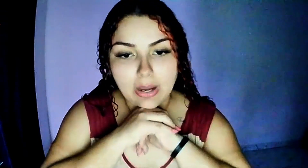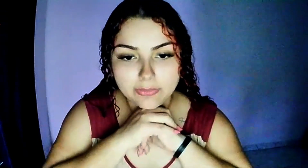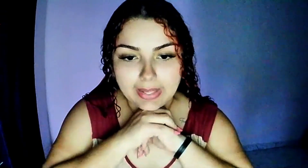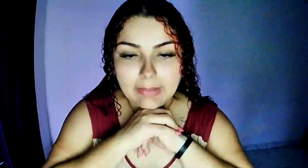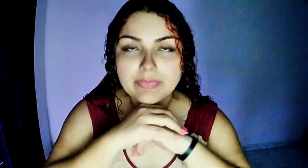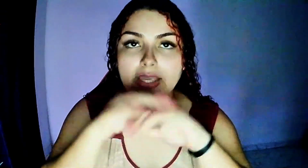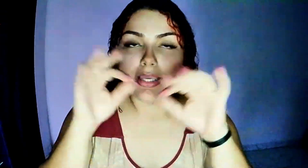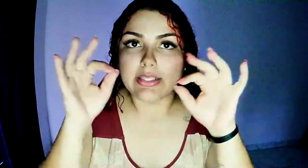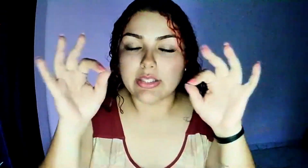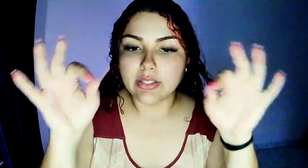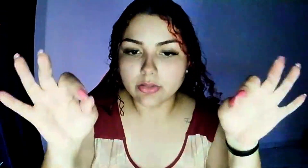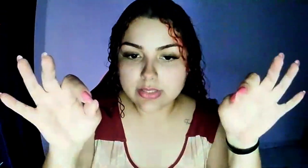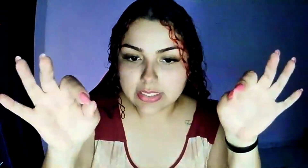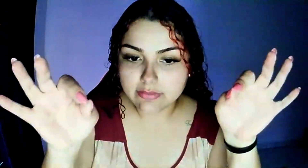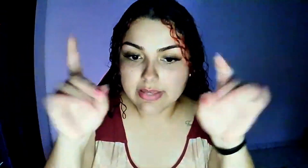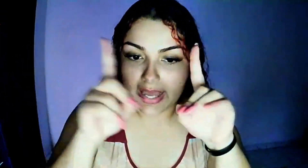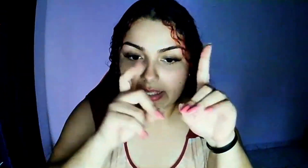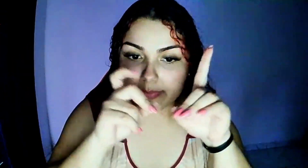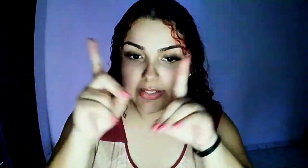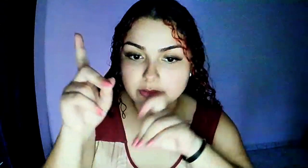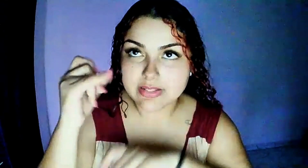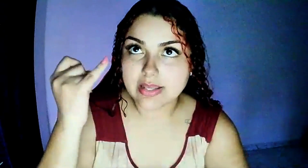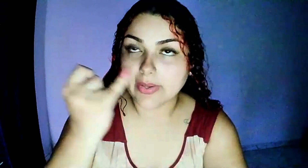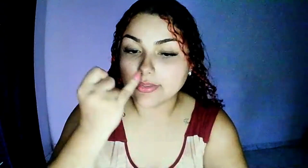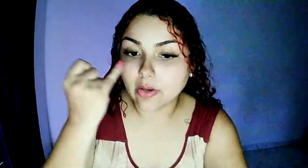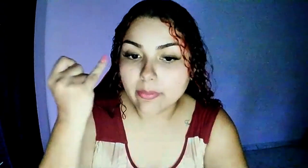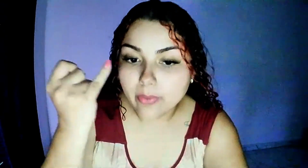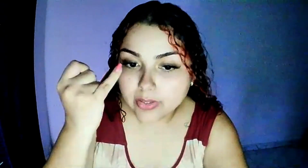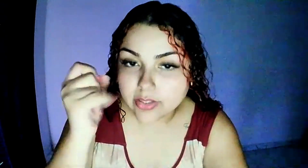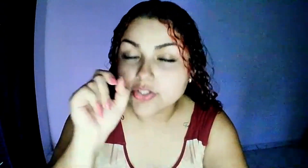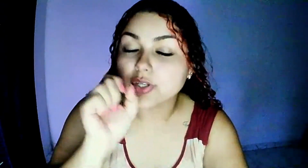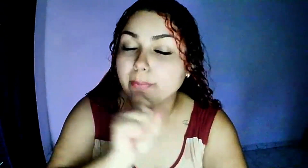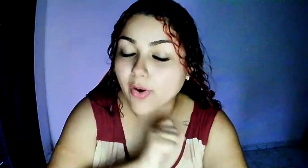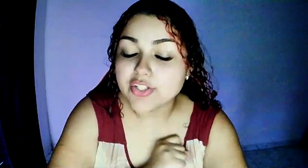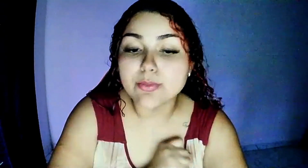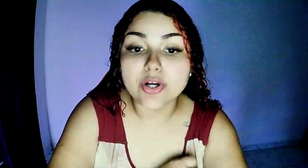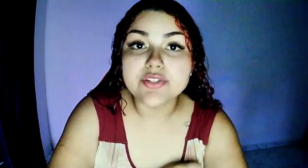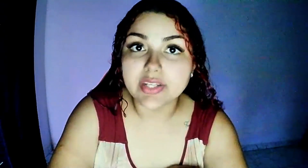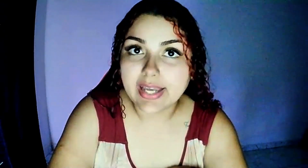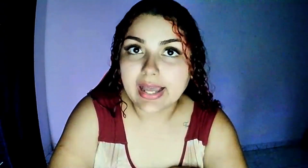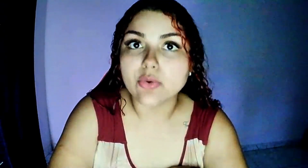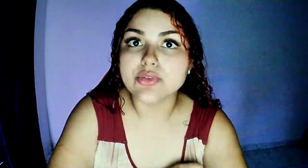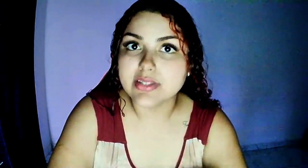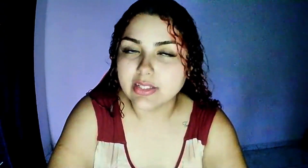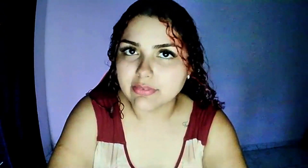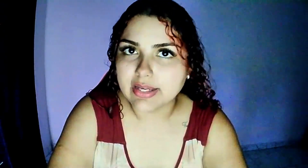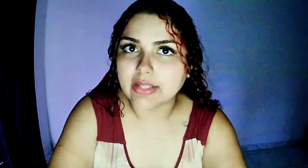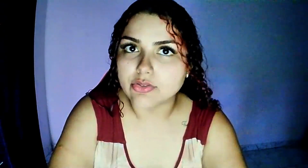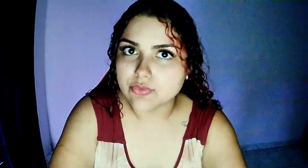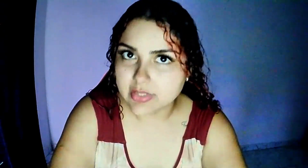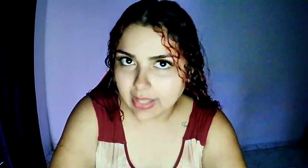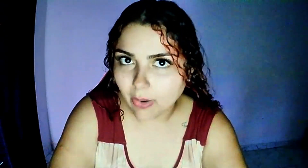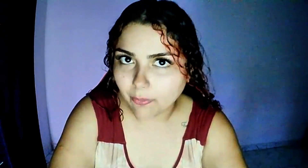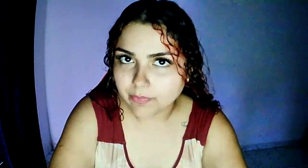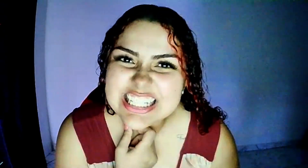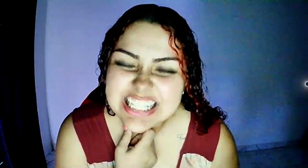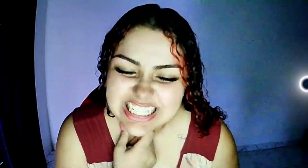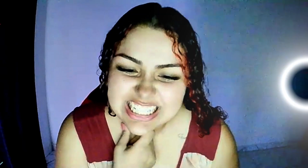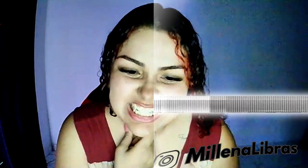facial, tá? Inclusive, a expressão facial é tão importante que pode modificar o significado de um sinal. Nos dentes, igual